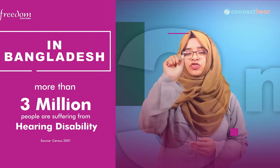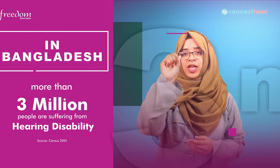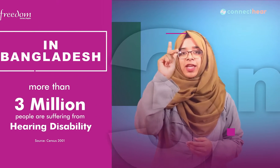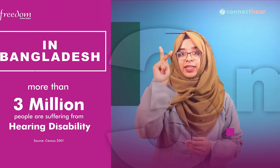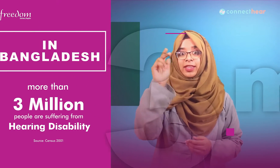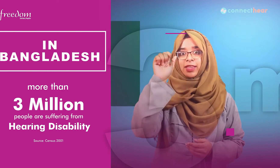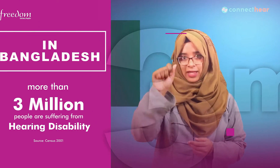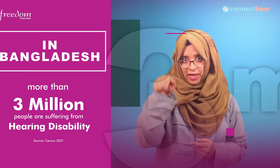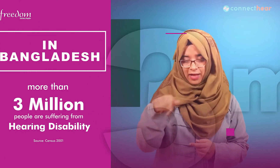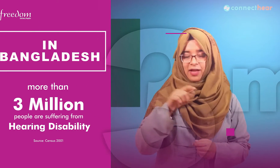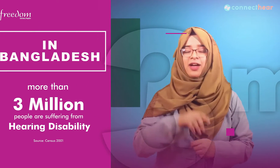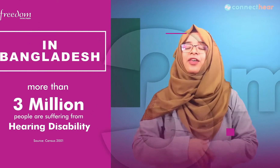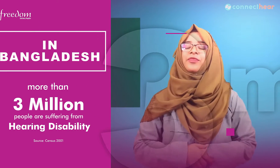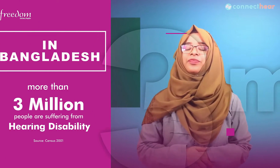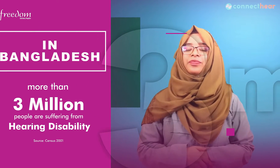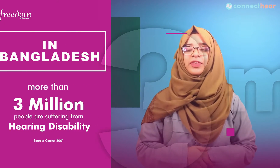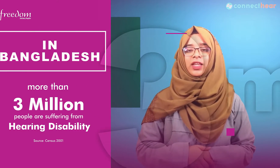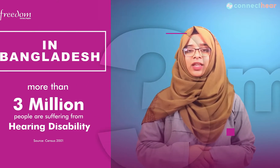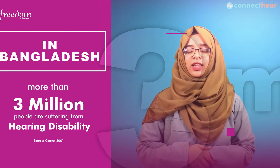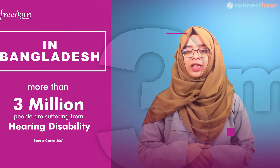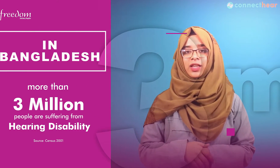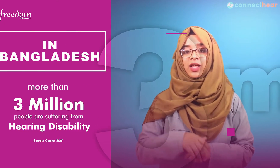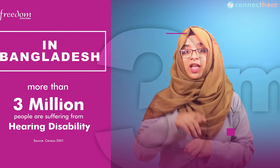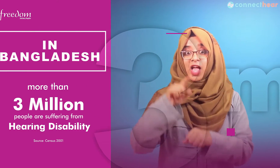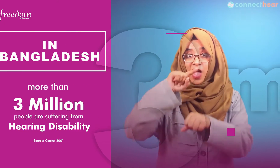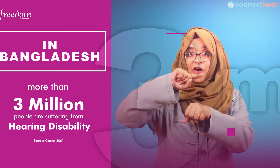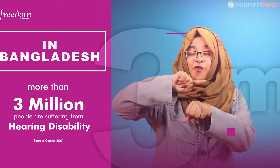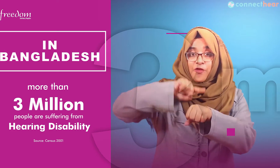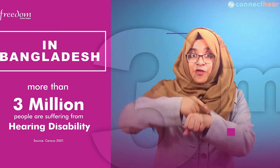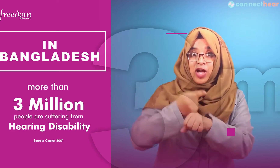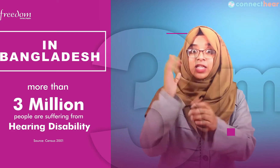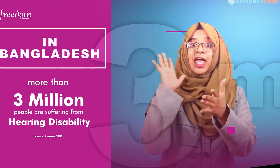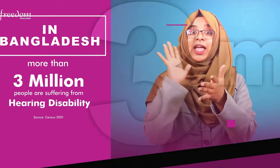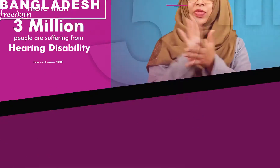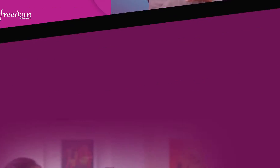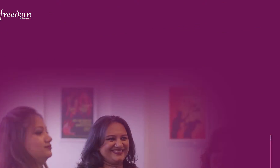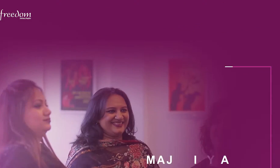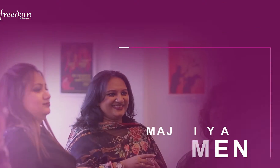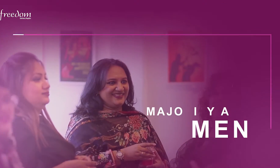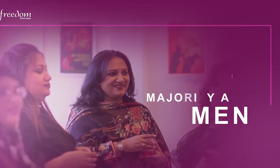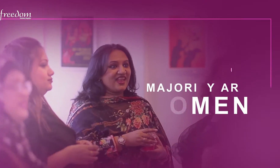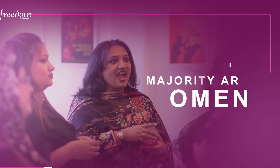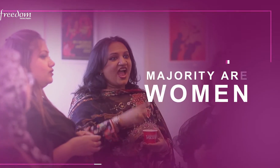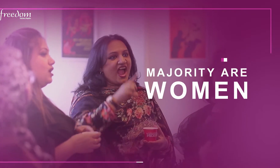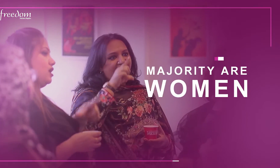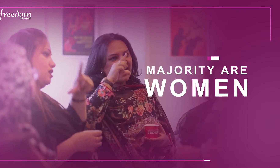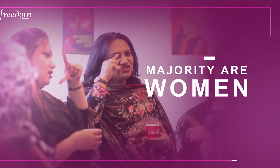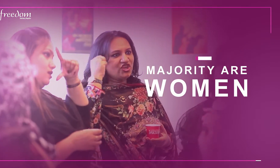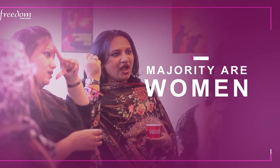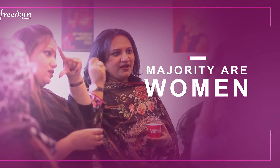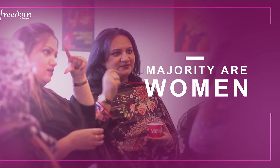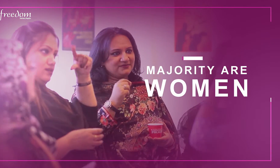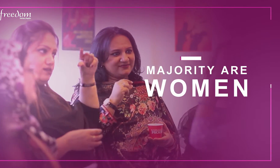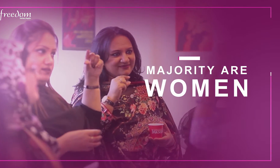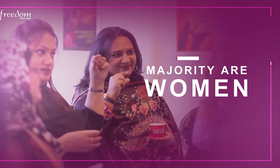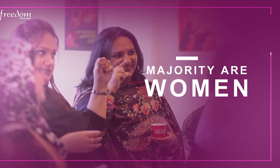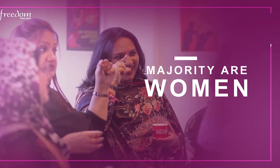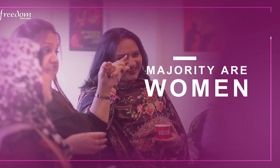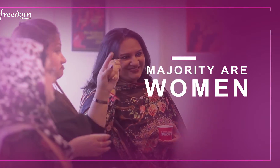বাংলাদেশে 3 মিলিয়নেরও অধিক মানুষ শ্রবণ প্রতিবন্ধী, যাদের মধ্যে অনেকেই নারী।